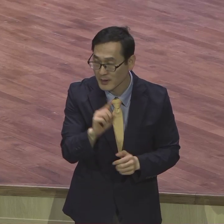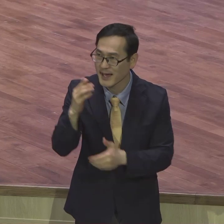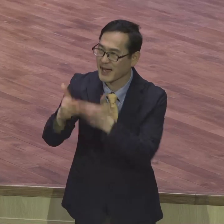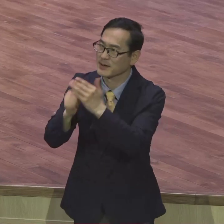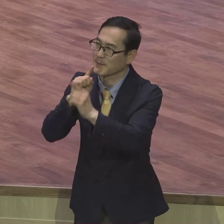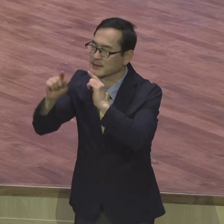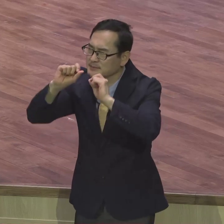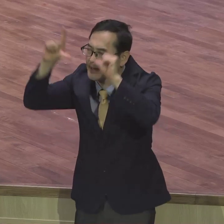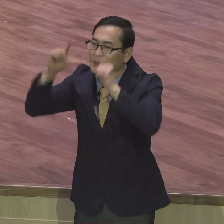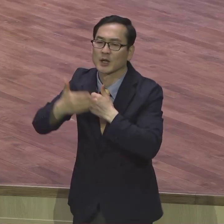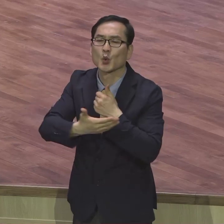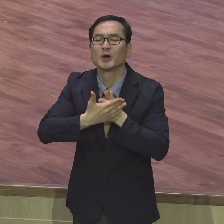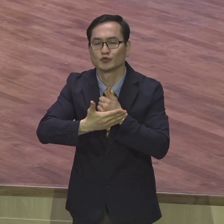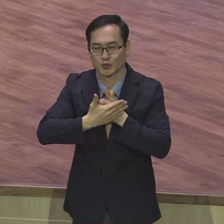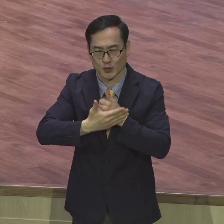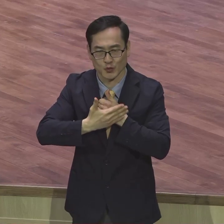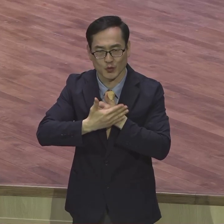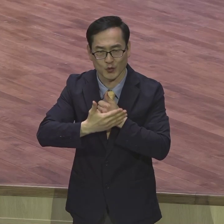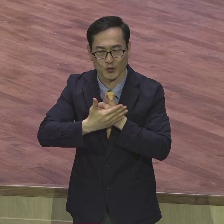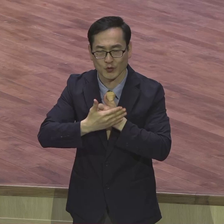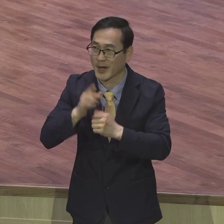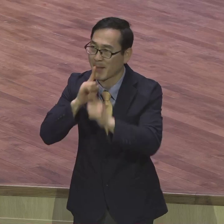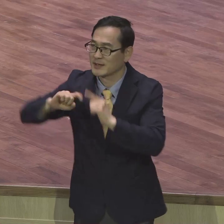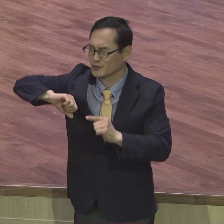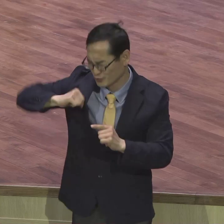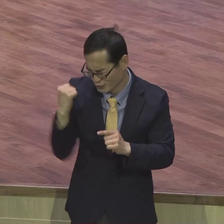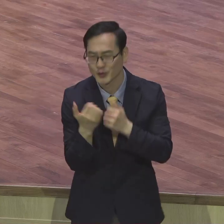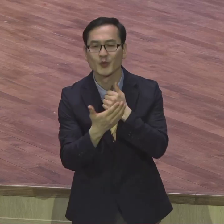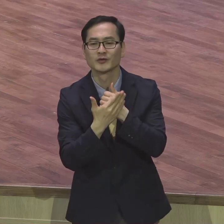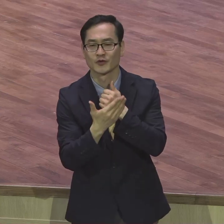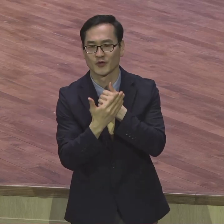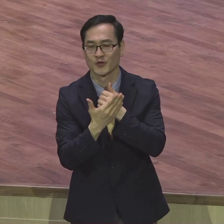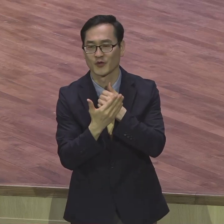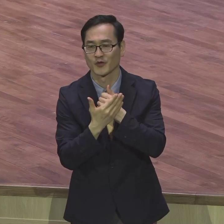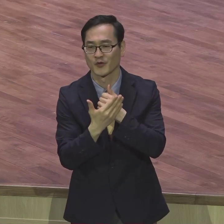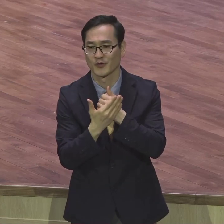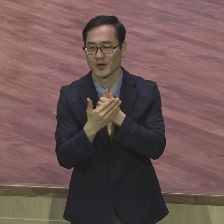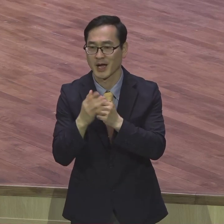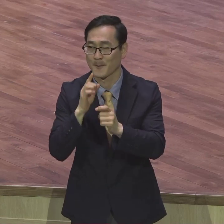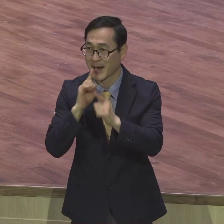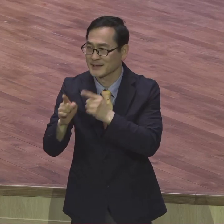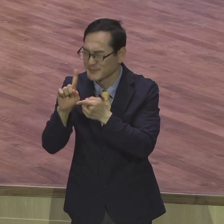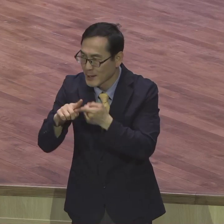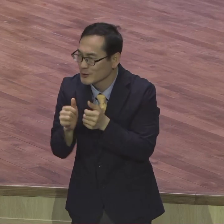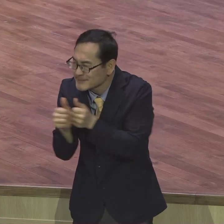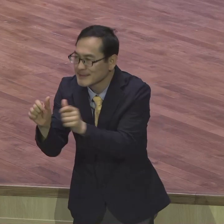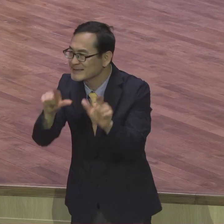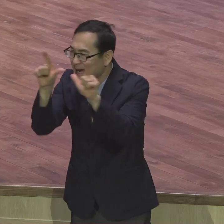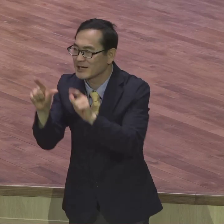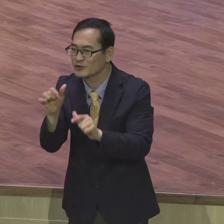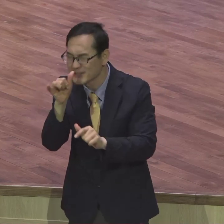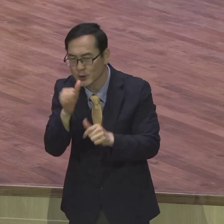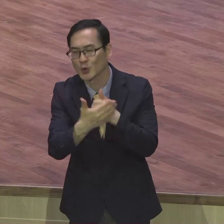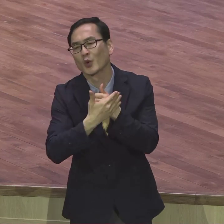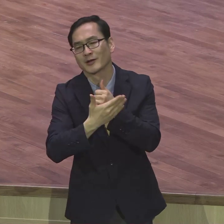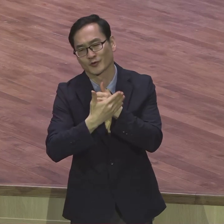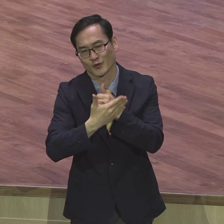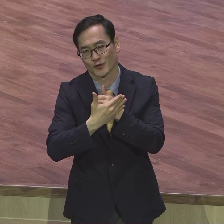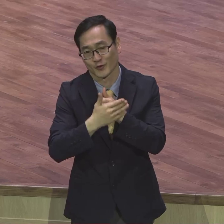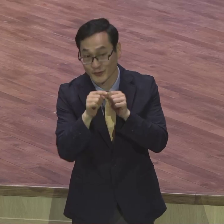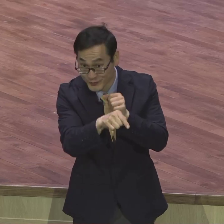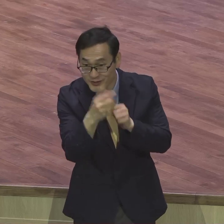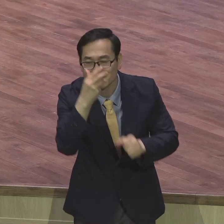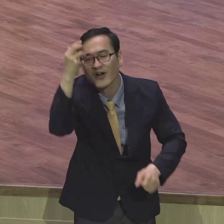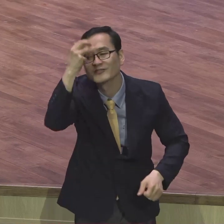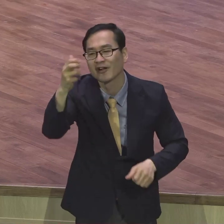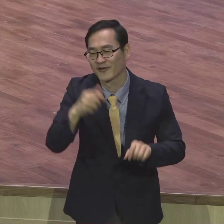말씀을 깨닫게 하고 그 말씀에 순종하게 하고 그 말씀대로 따라 살도록 인도하는 영이 성령이세요.